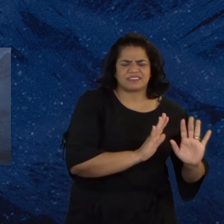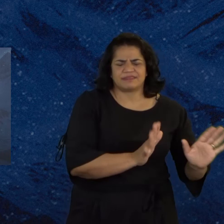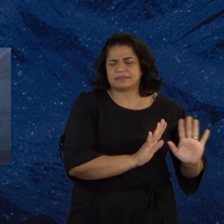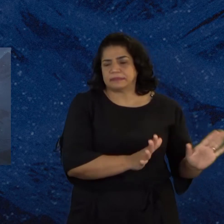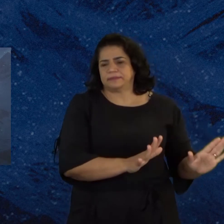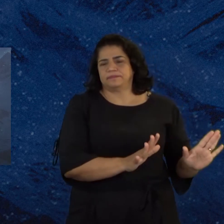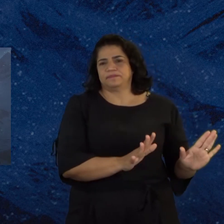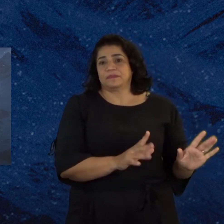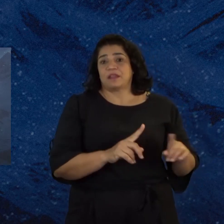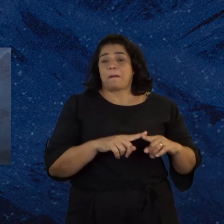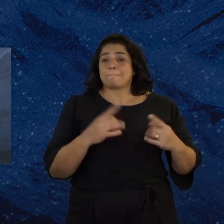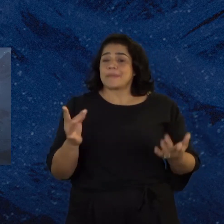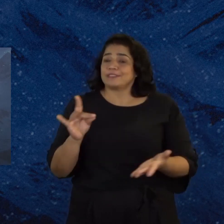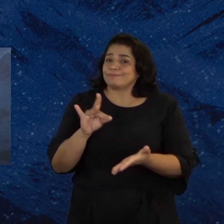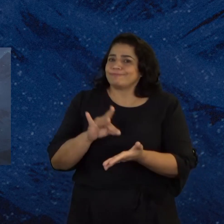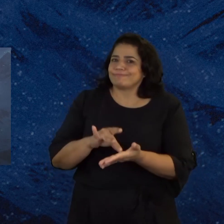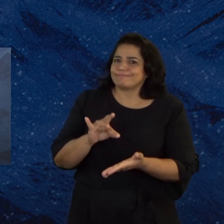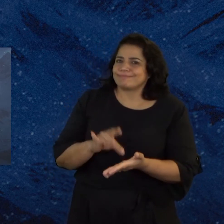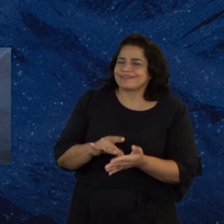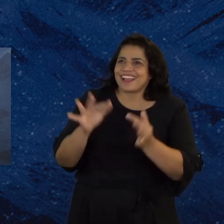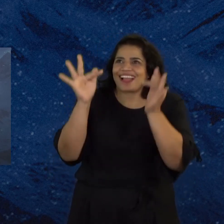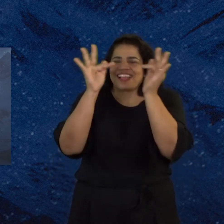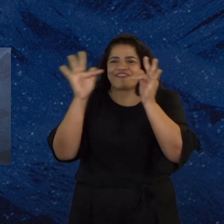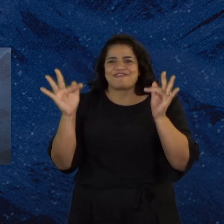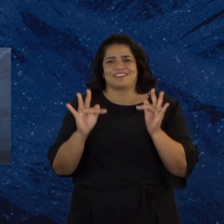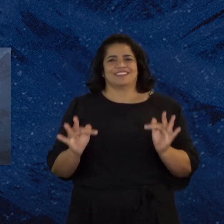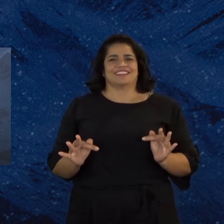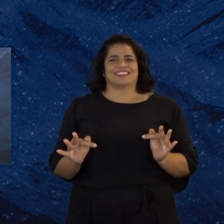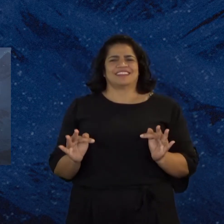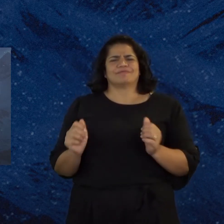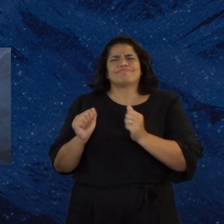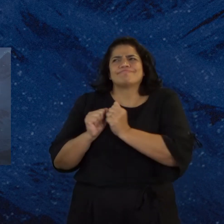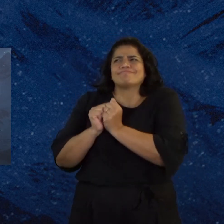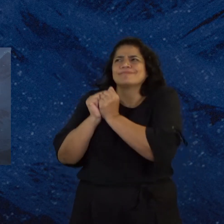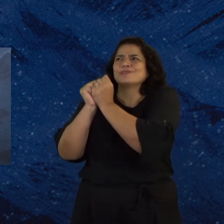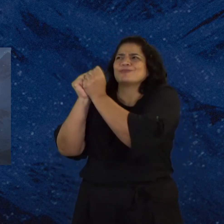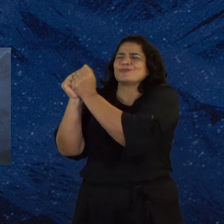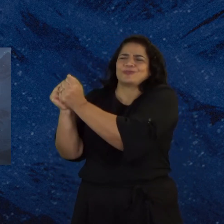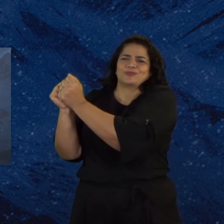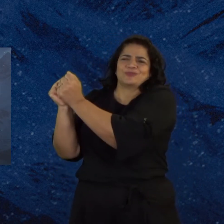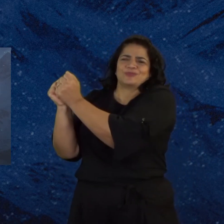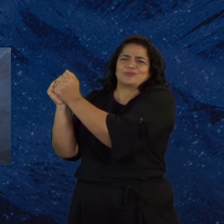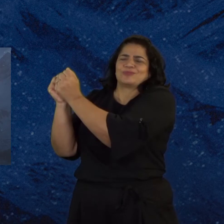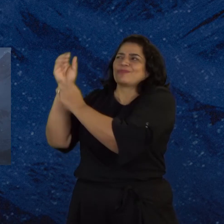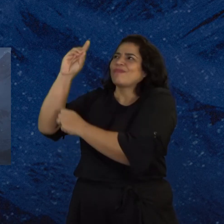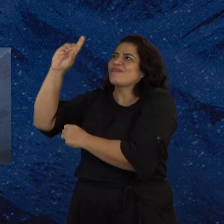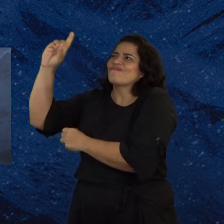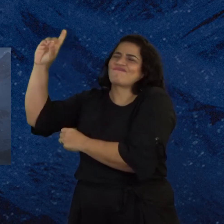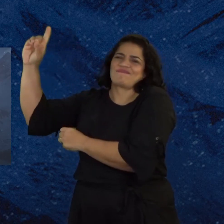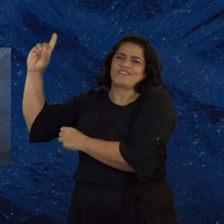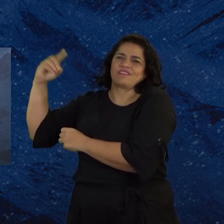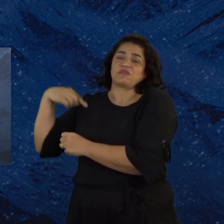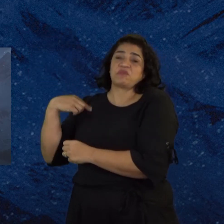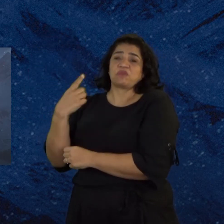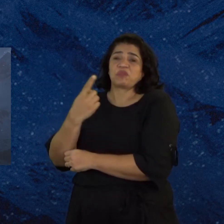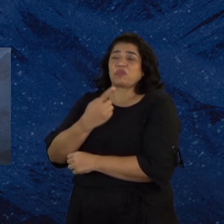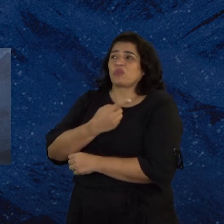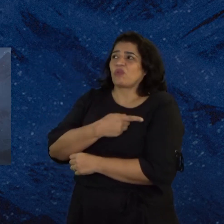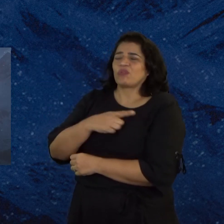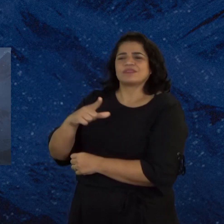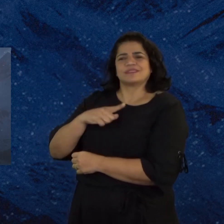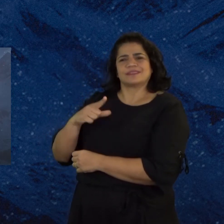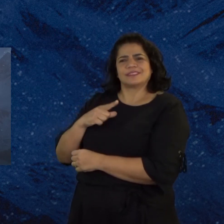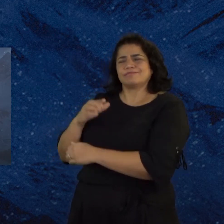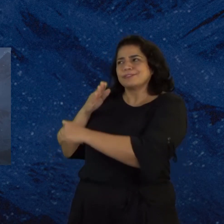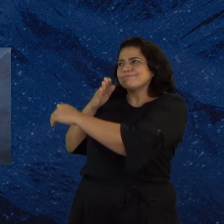está nessa outra dimensão que nós alcançamos por meio de passar pelo portal da fé. Portal